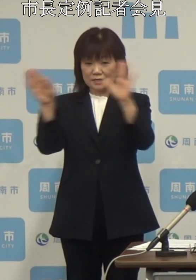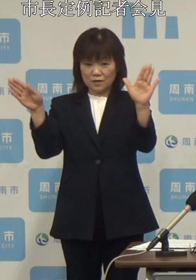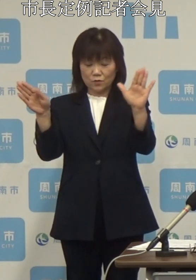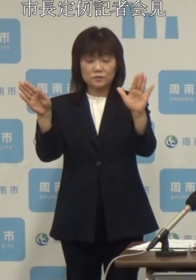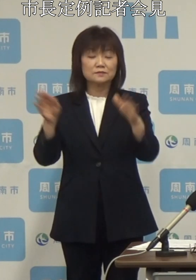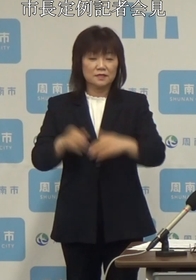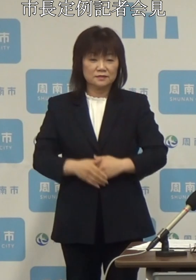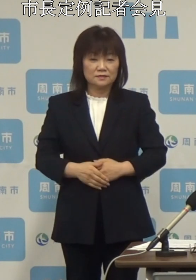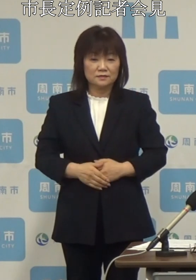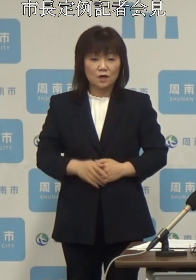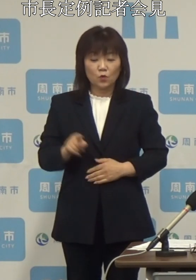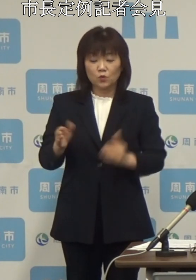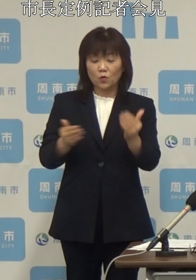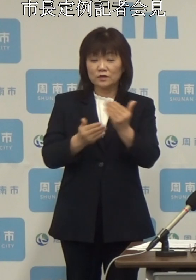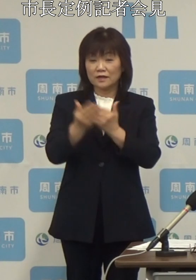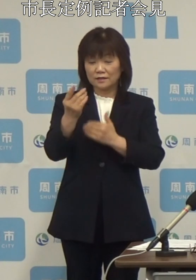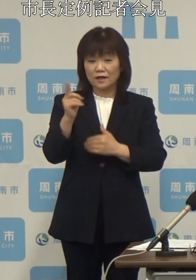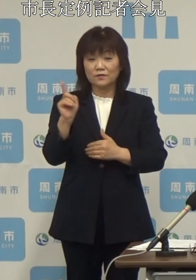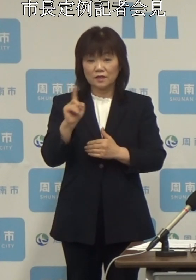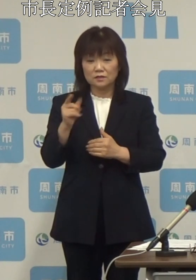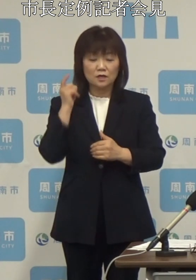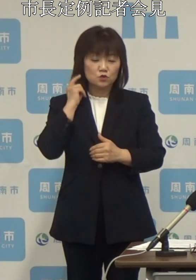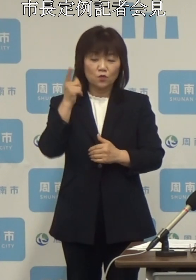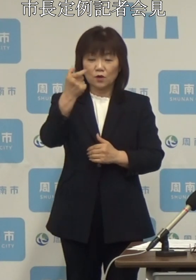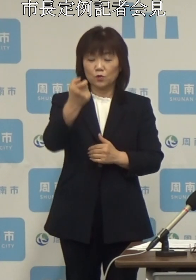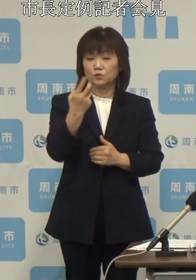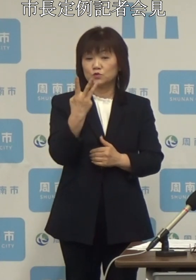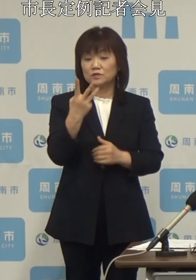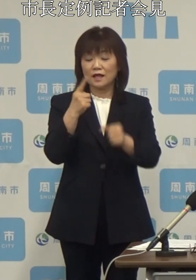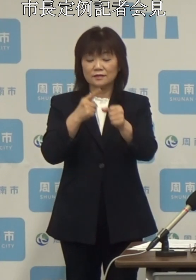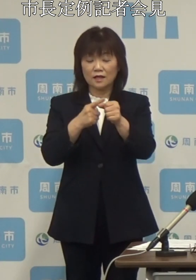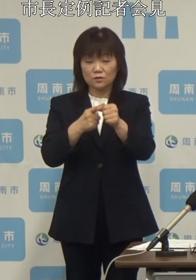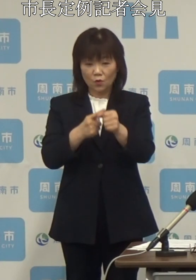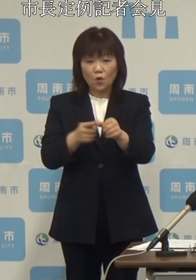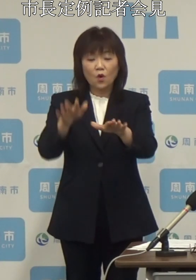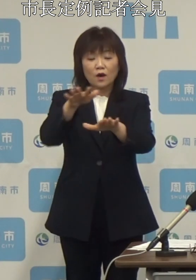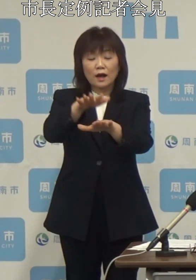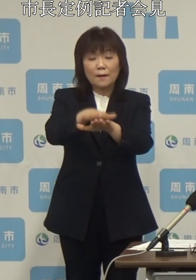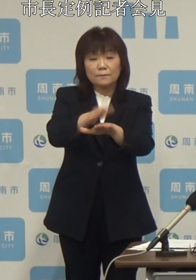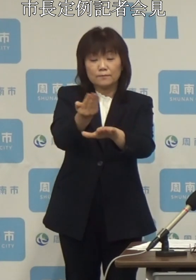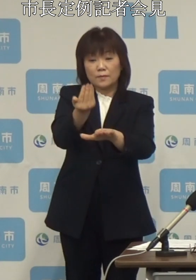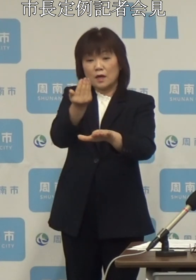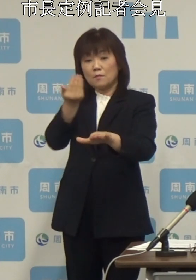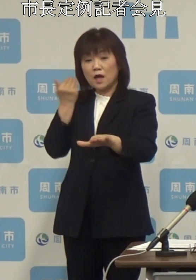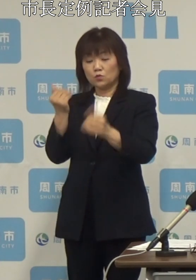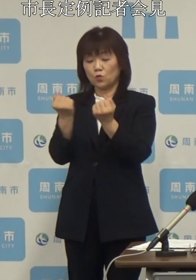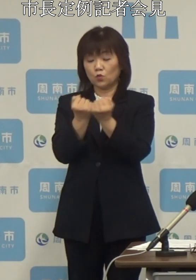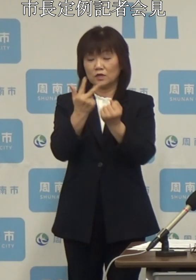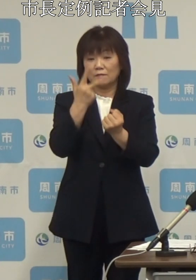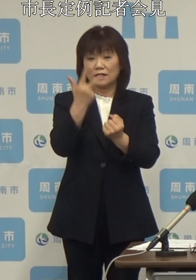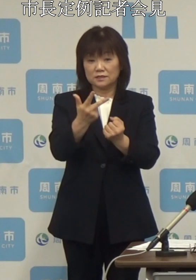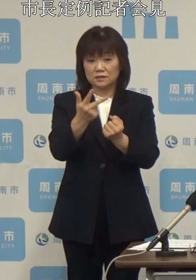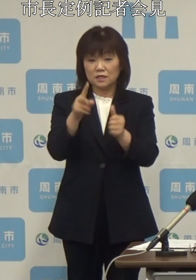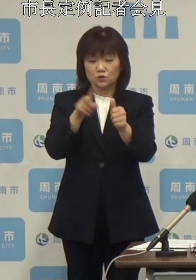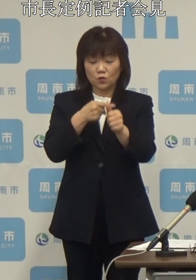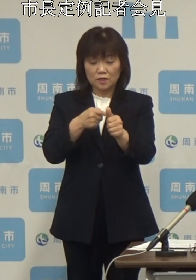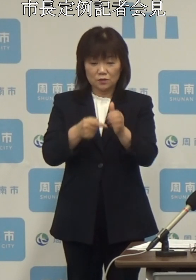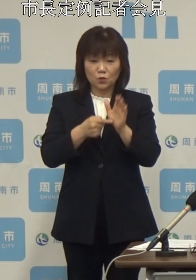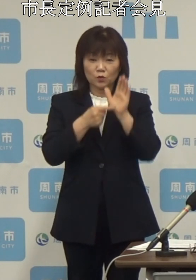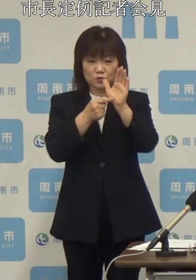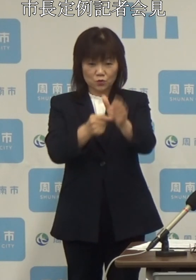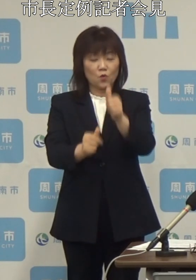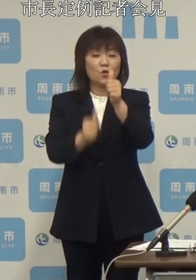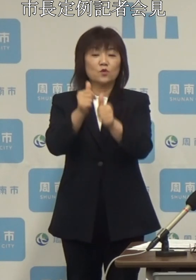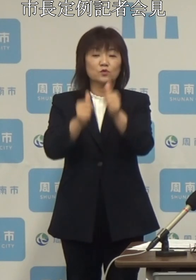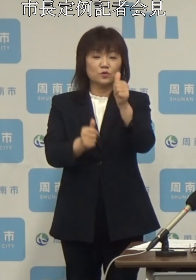。この大会は昭和63年度に合併前の徳山市で少年の首長コンク